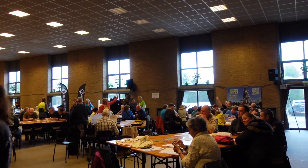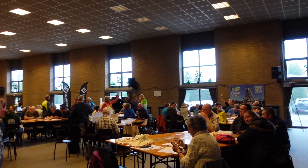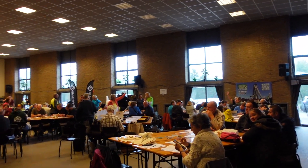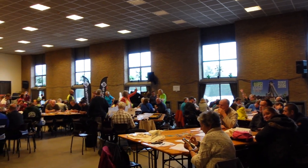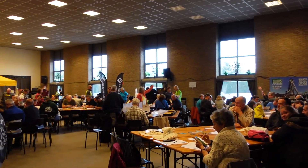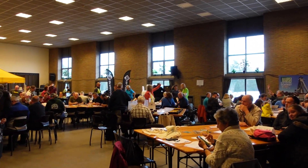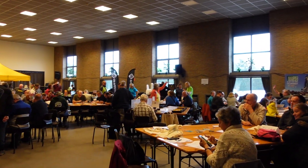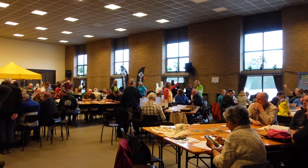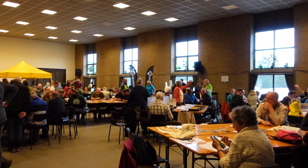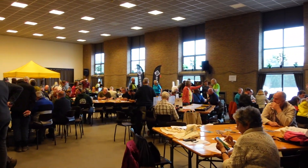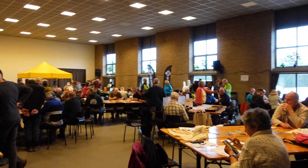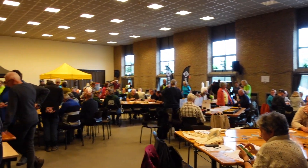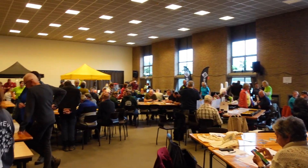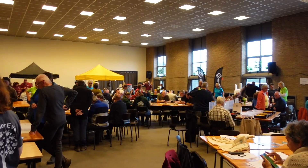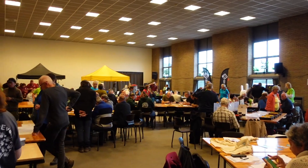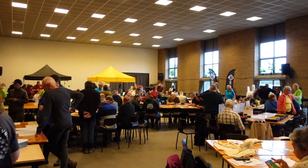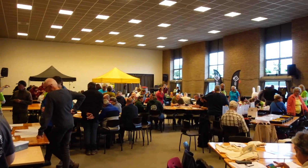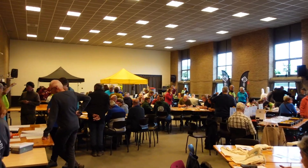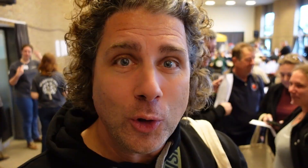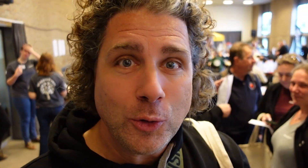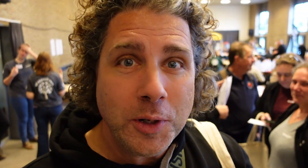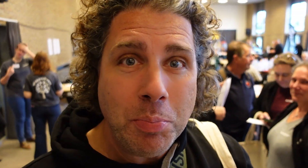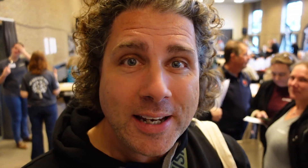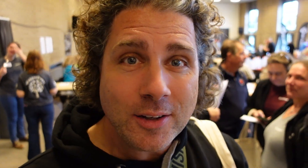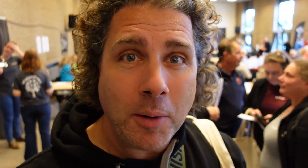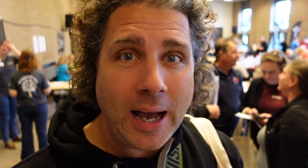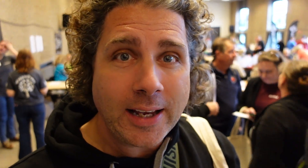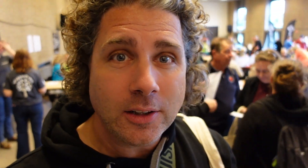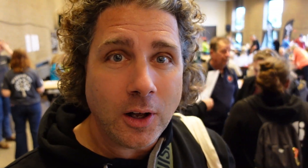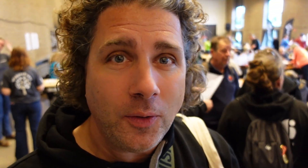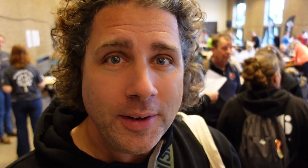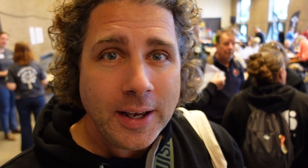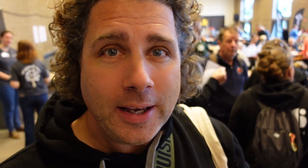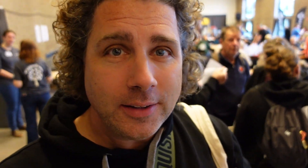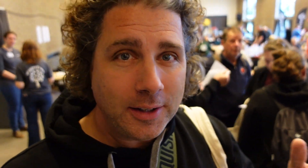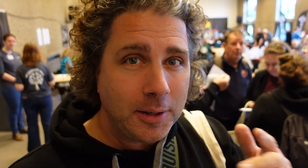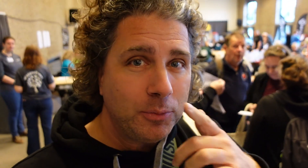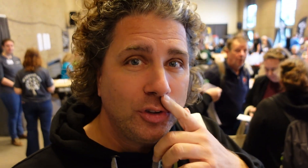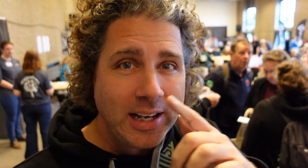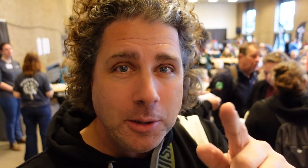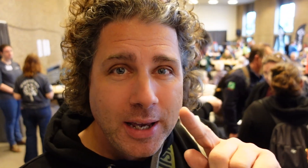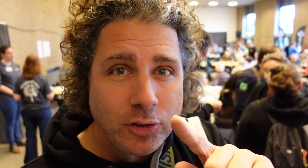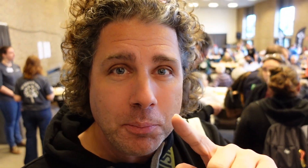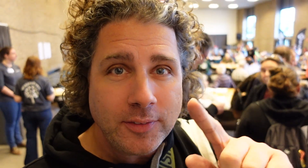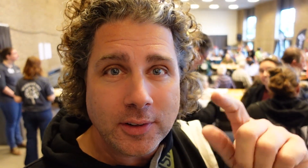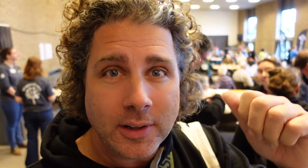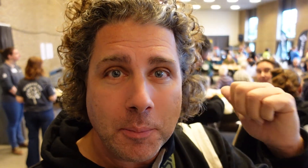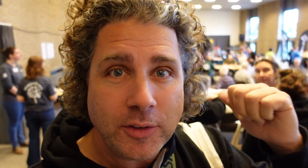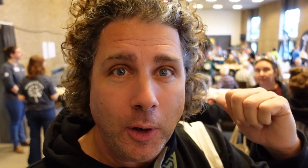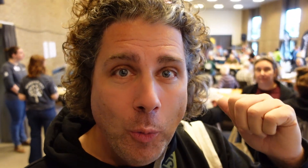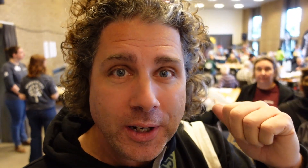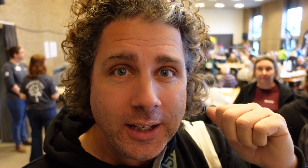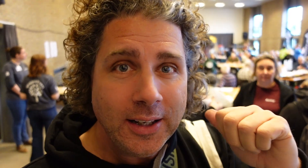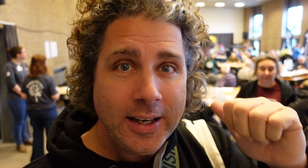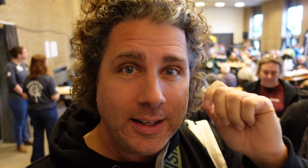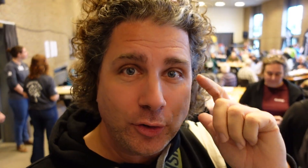Ja nou het is al heel gezellig druk toen ik binnenkwam eigenlijk al en ehm Ze zijn hier bezig met een eh met